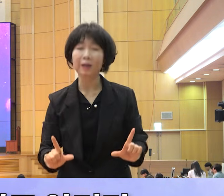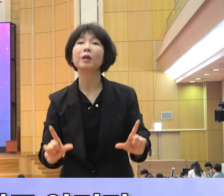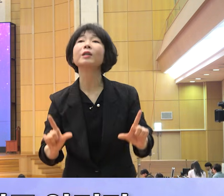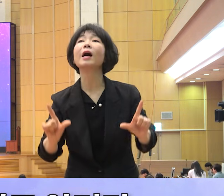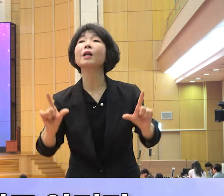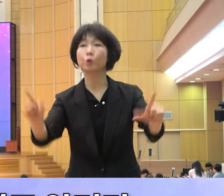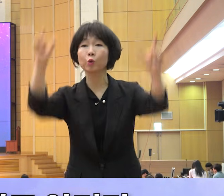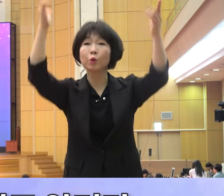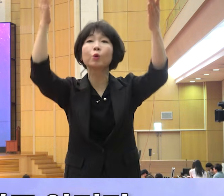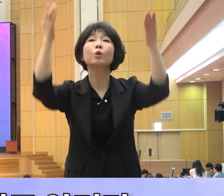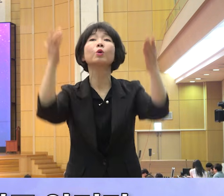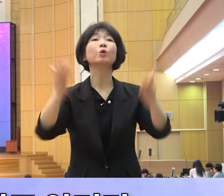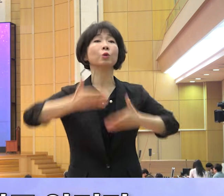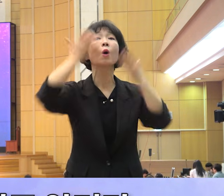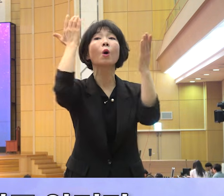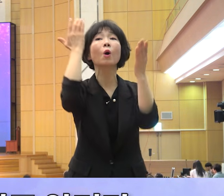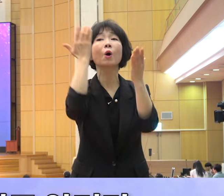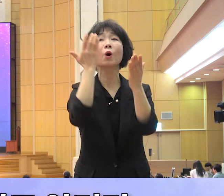새날